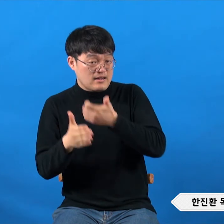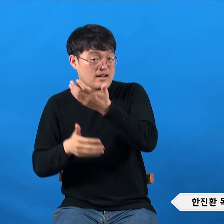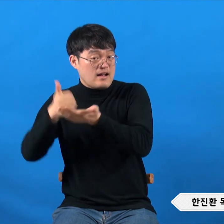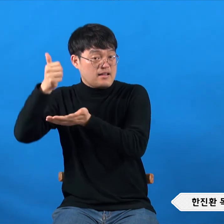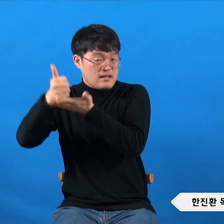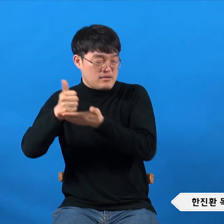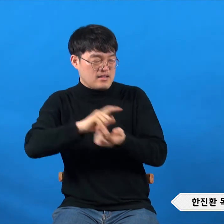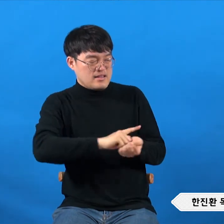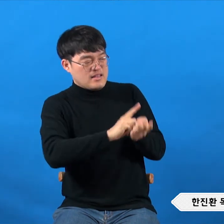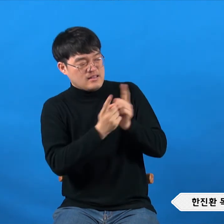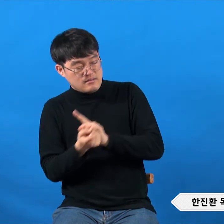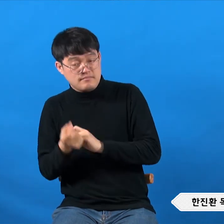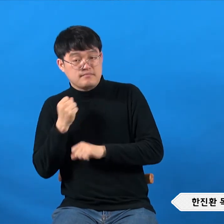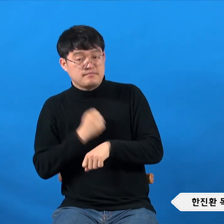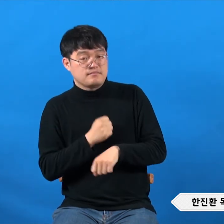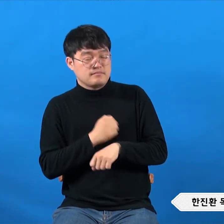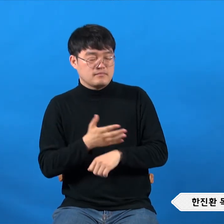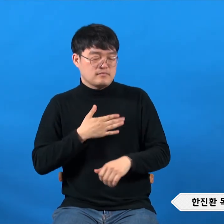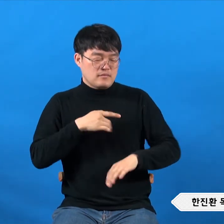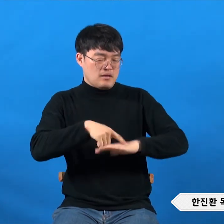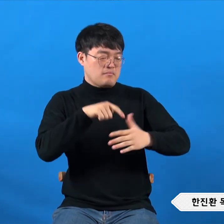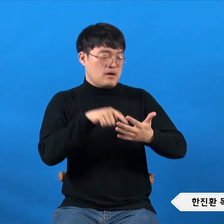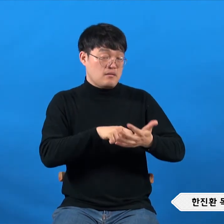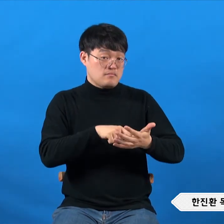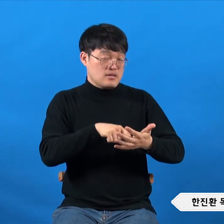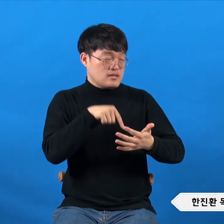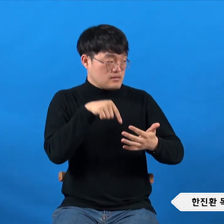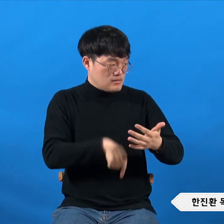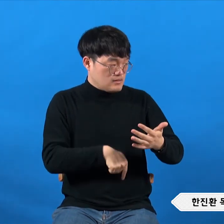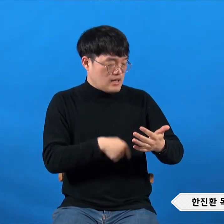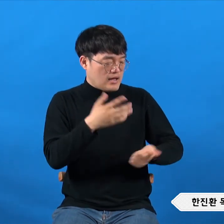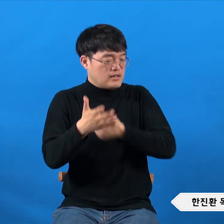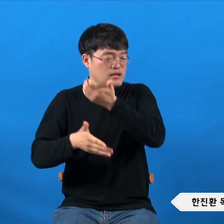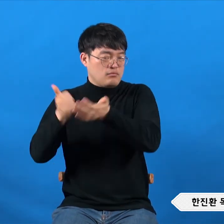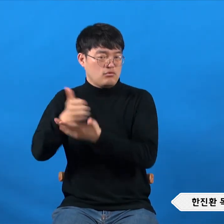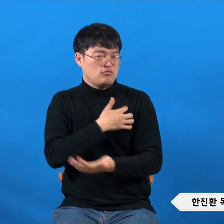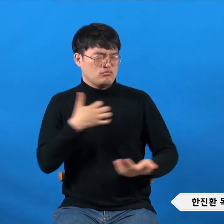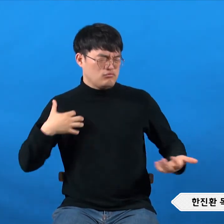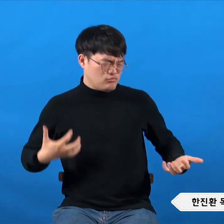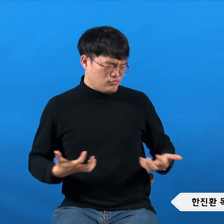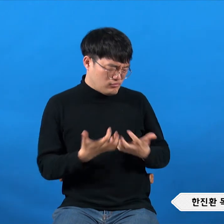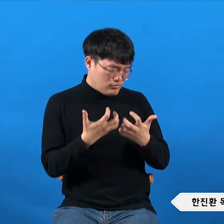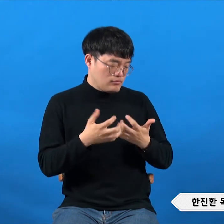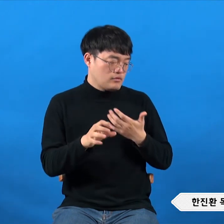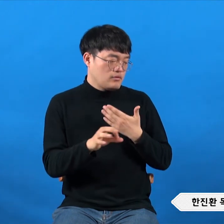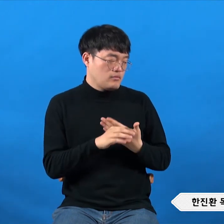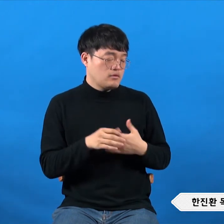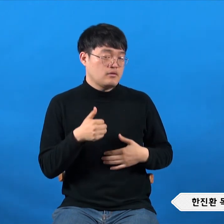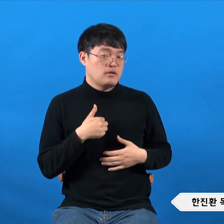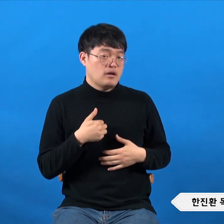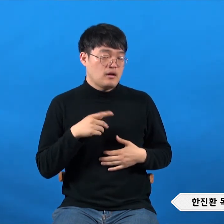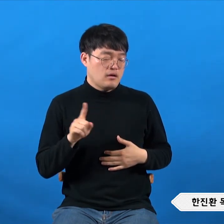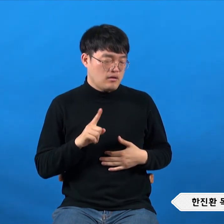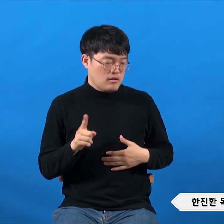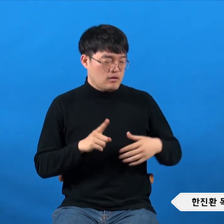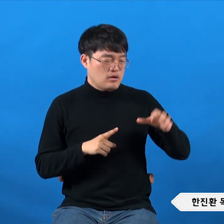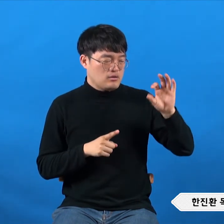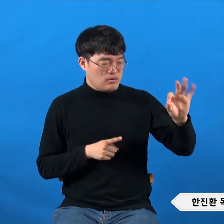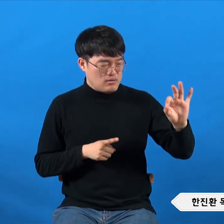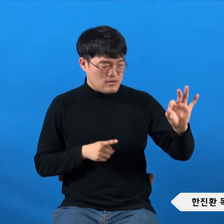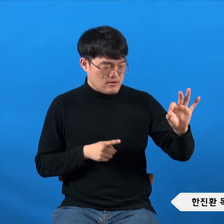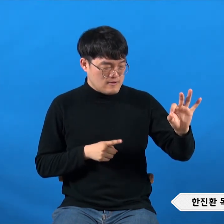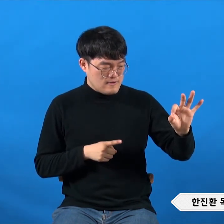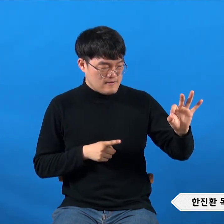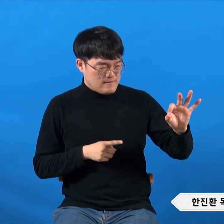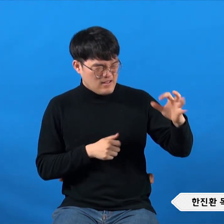하나님으로 대치해버려서 내 심령이 하나님으로 충만해지면 그러면 얼마든지 이제 만몬의